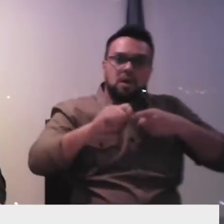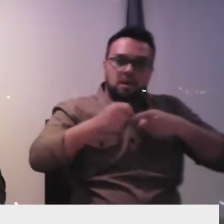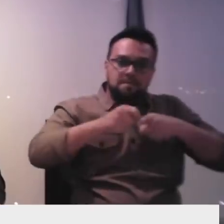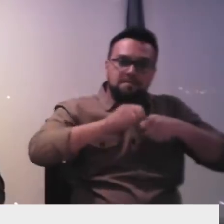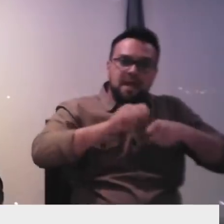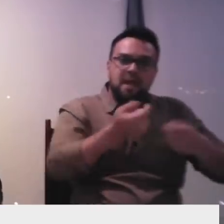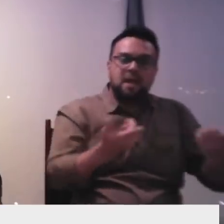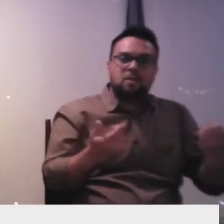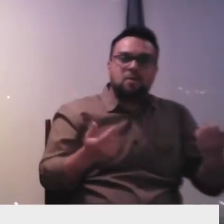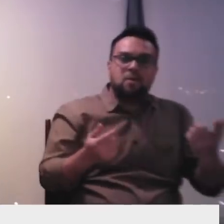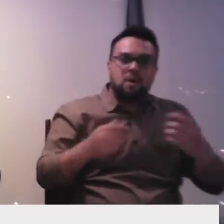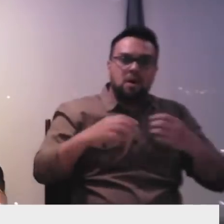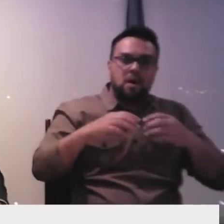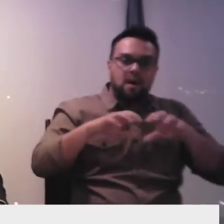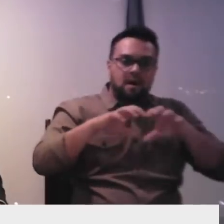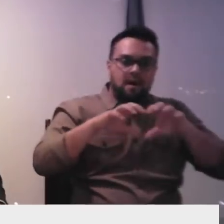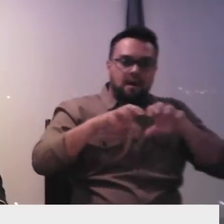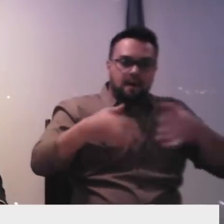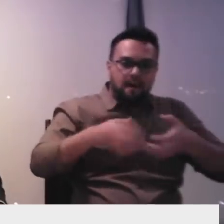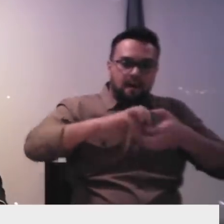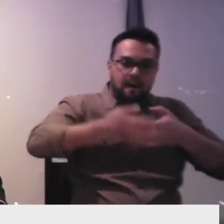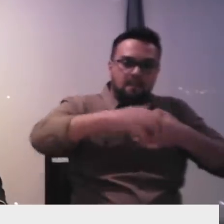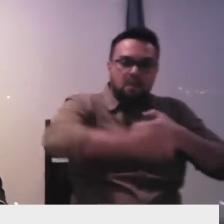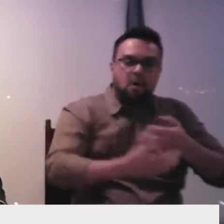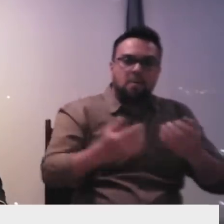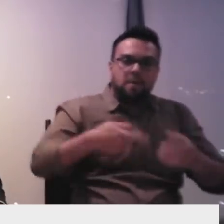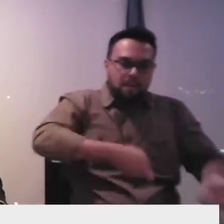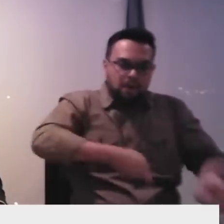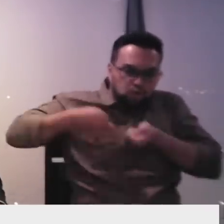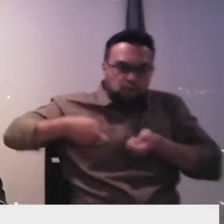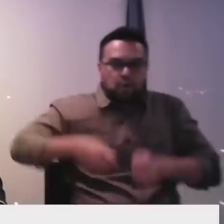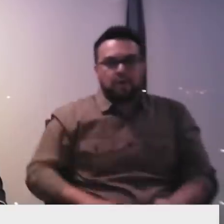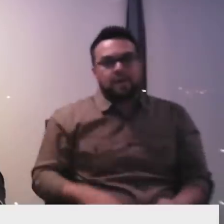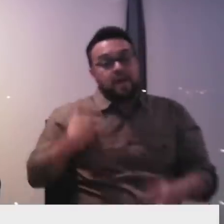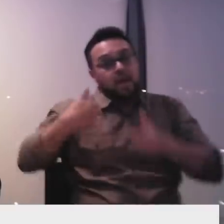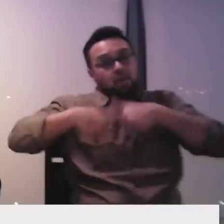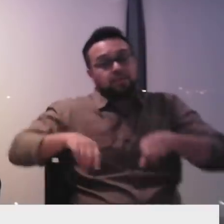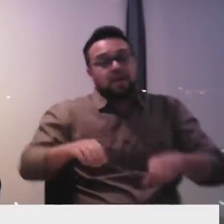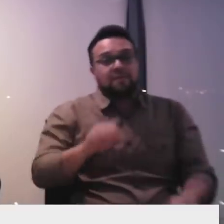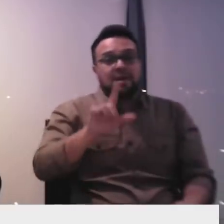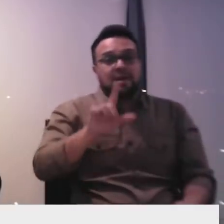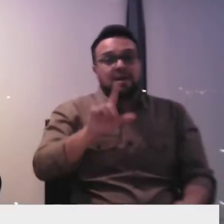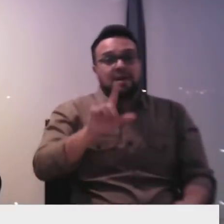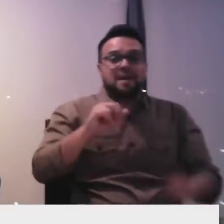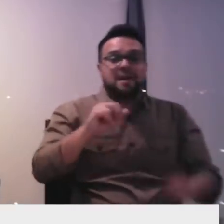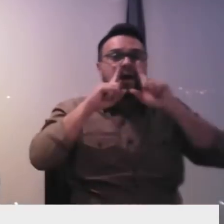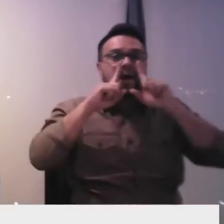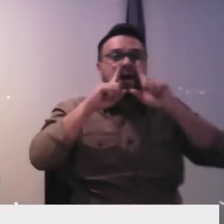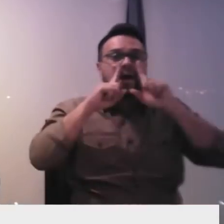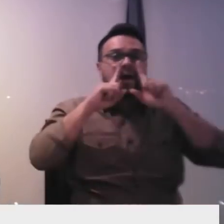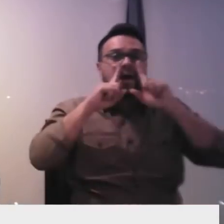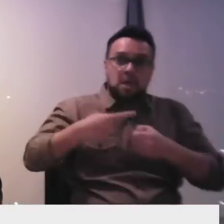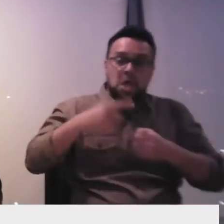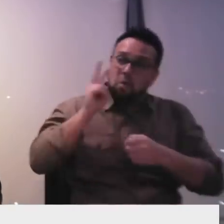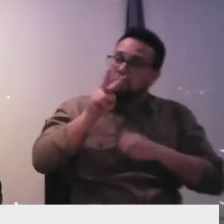abóbora, mandioca. Vi agora, estava lá com o Arthur Lira, do interior de Alagoas, plantação